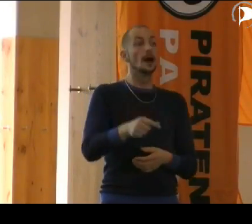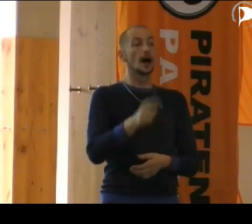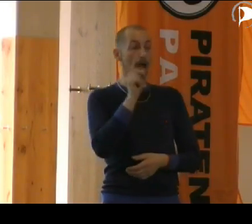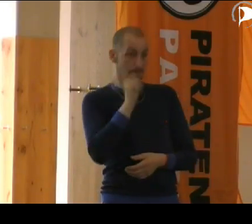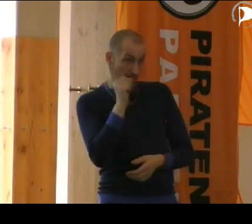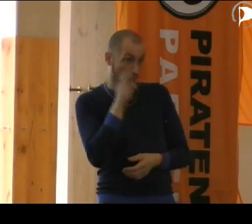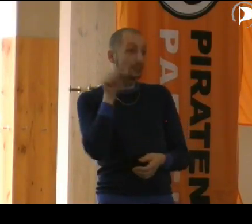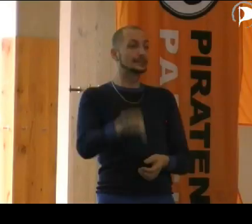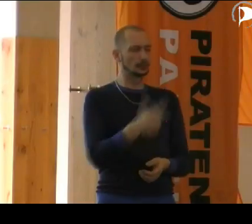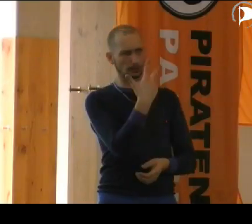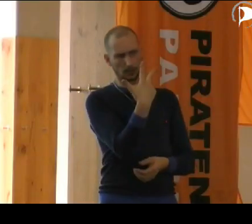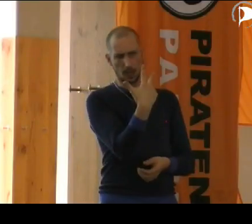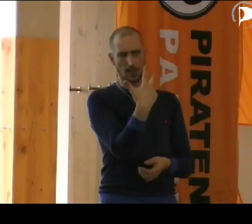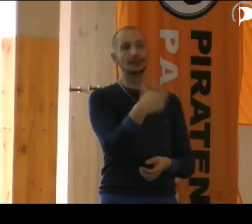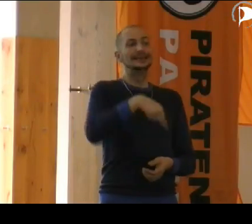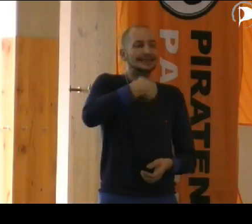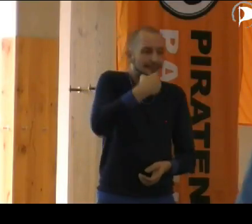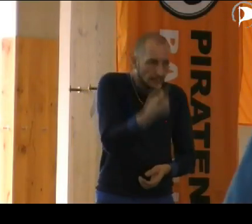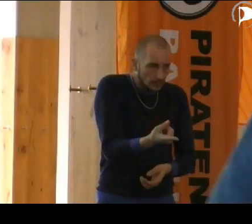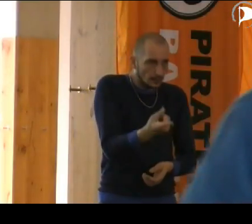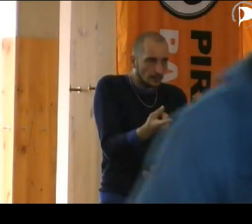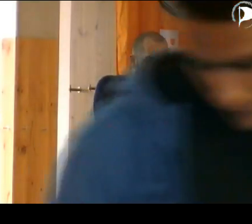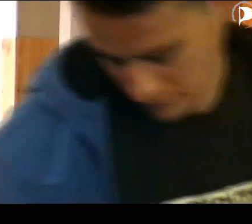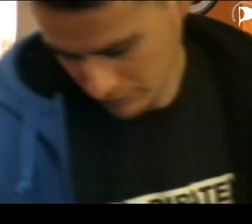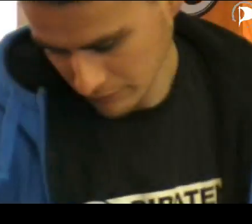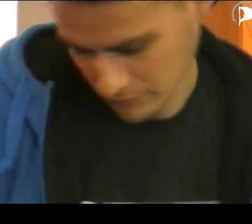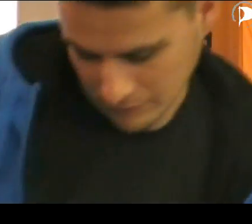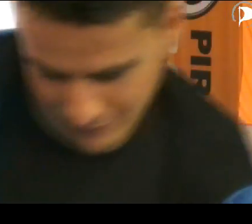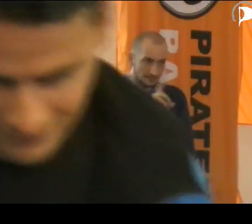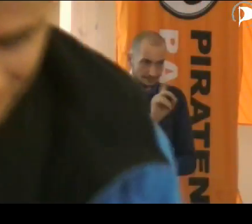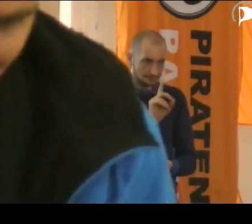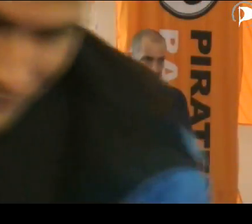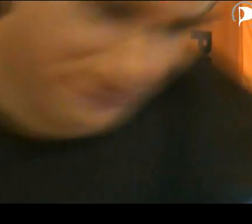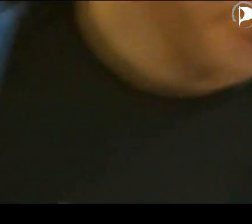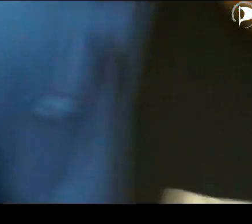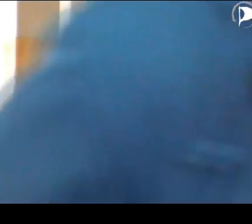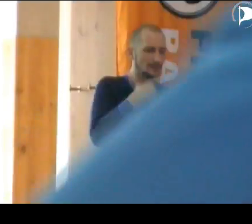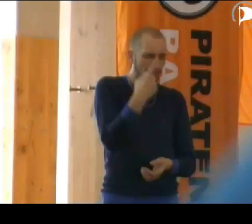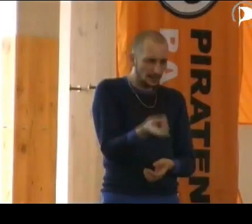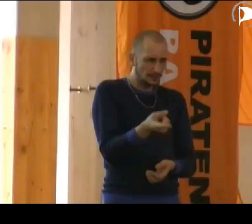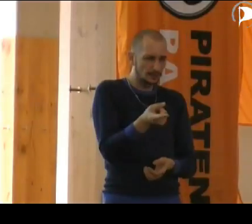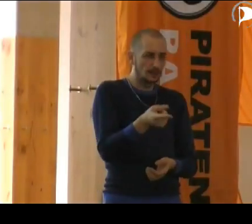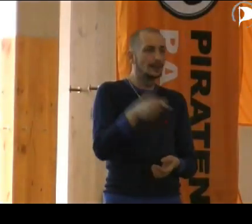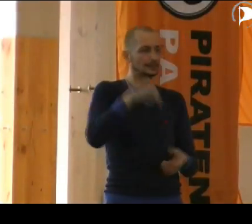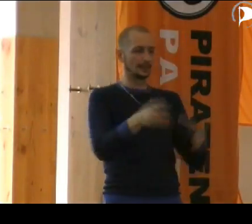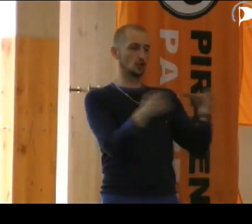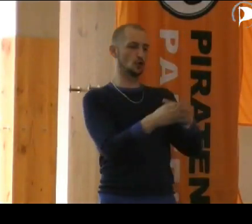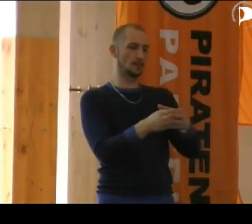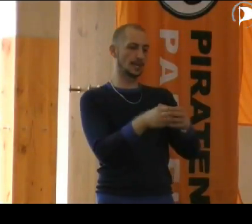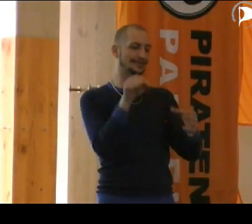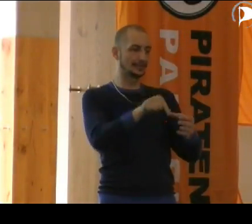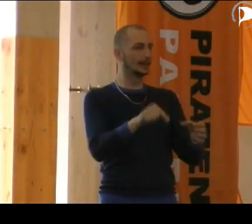werden aber dann eben nicht exkommunizieren verschonen sie werden dann einige kuppel der